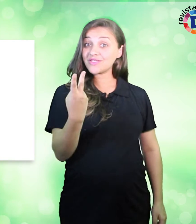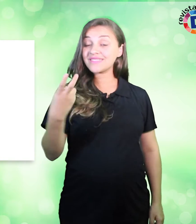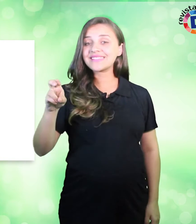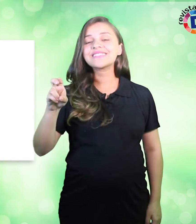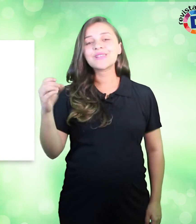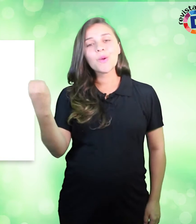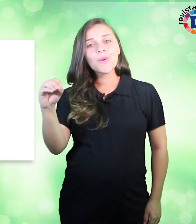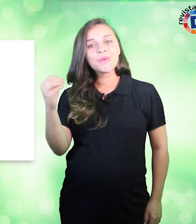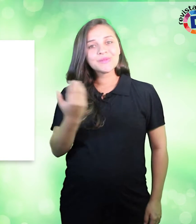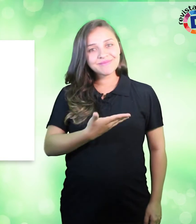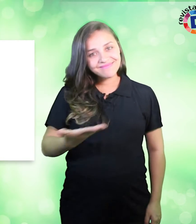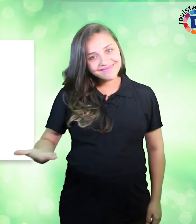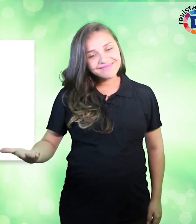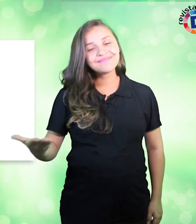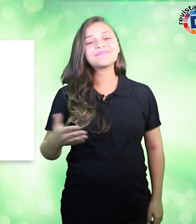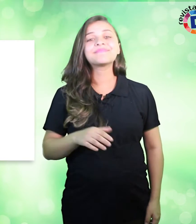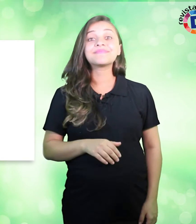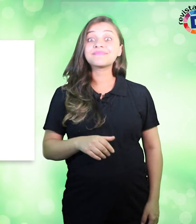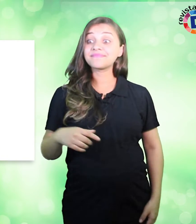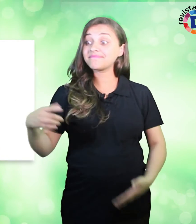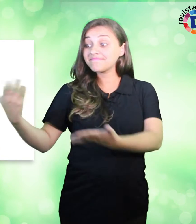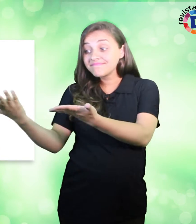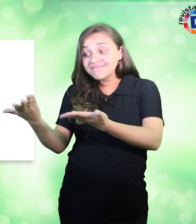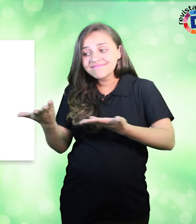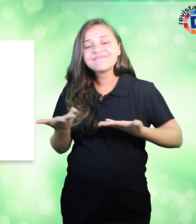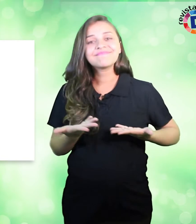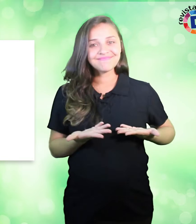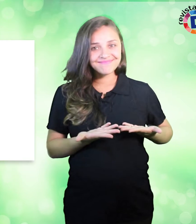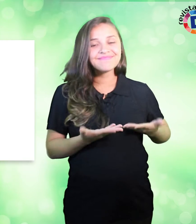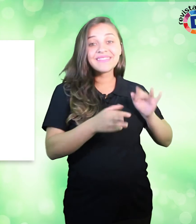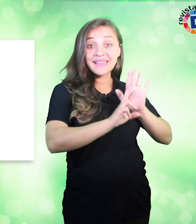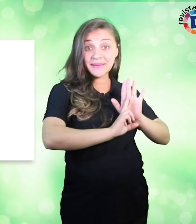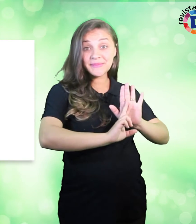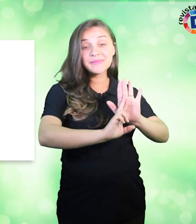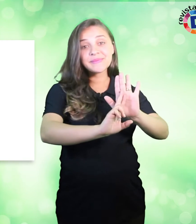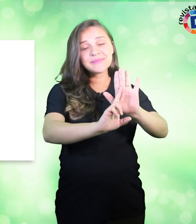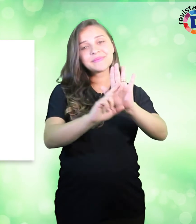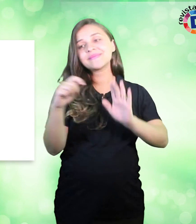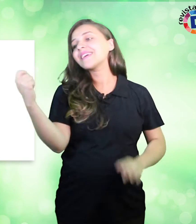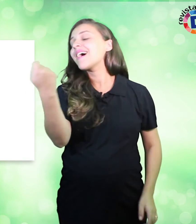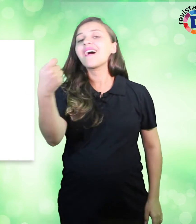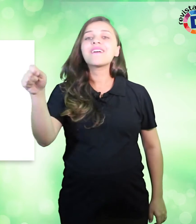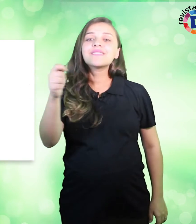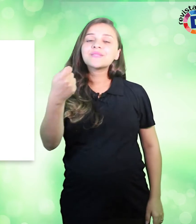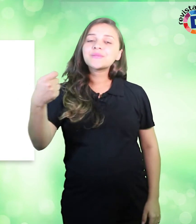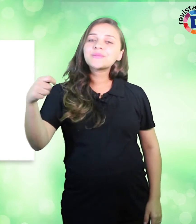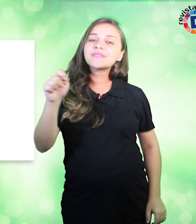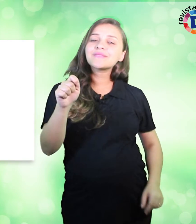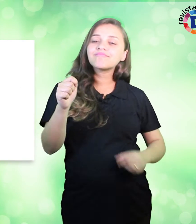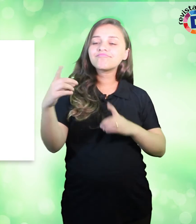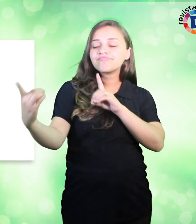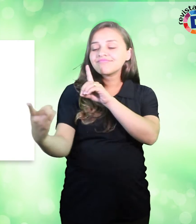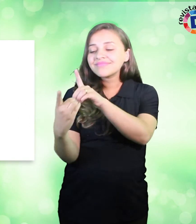outubro. Entre os presentes, os representantes da Associação de Assistência a Criança